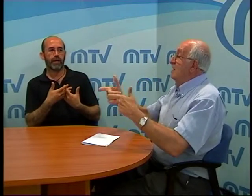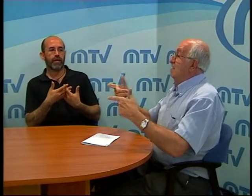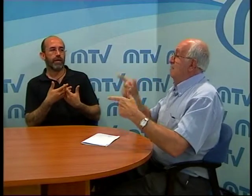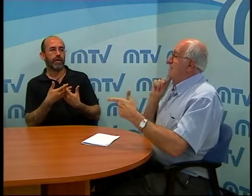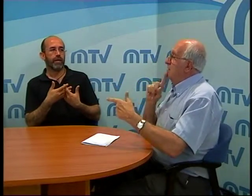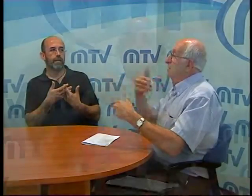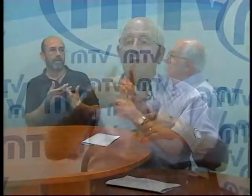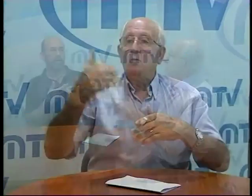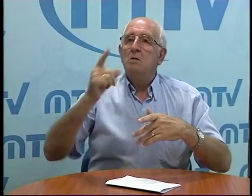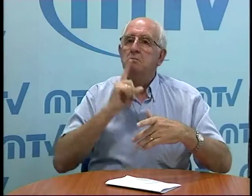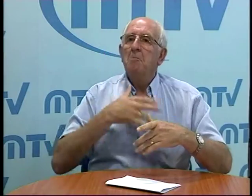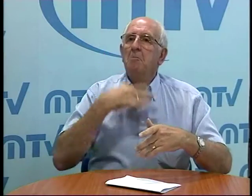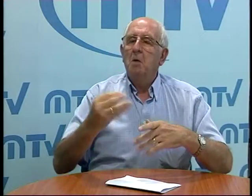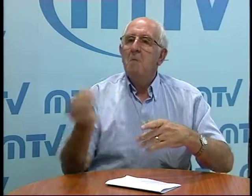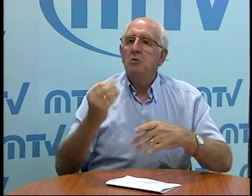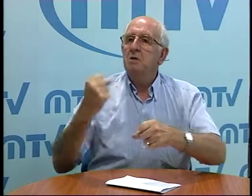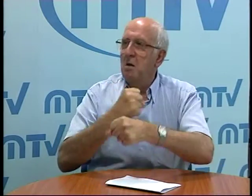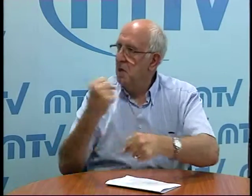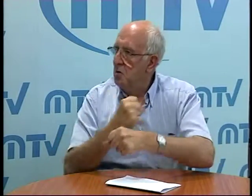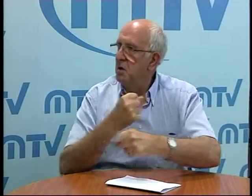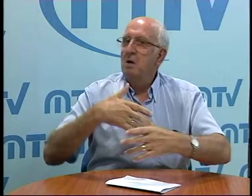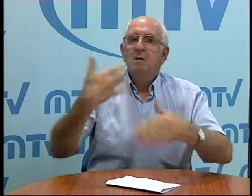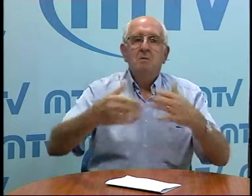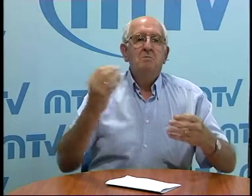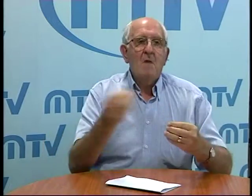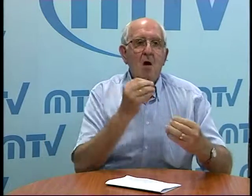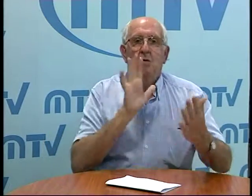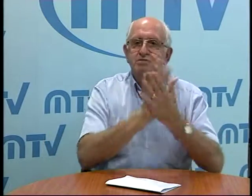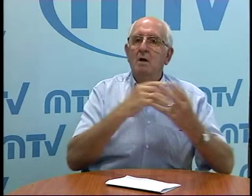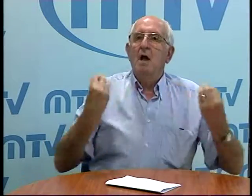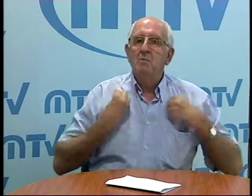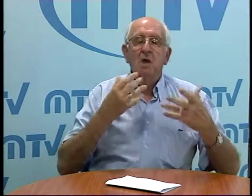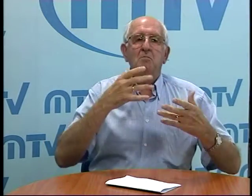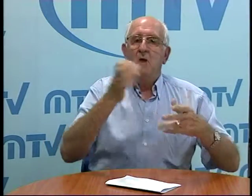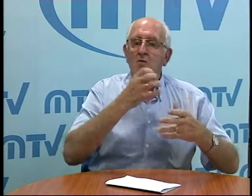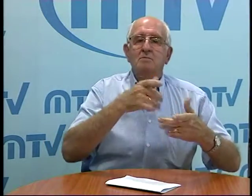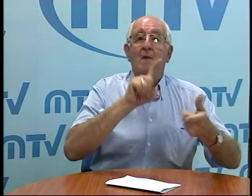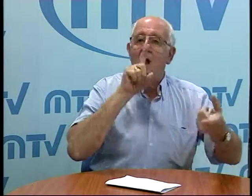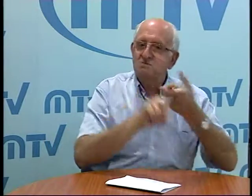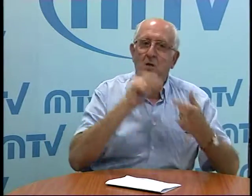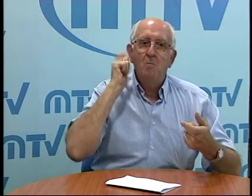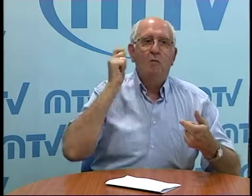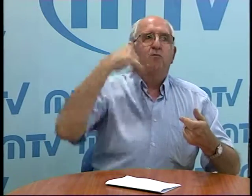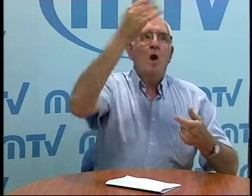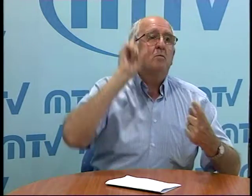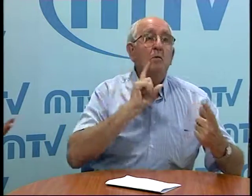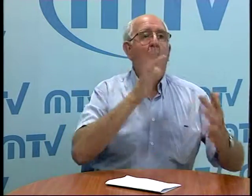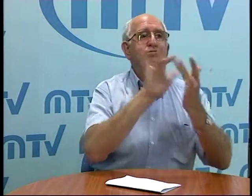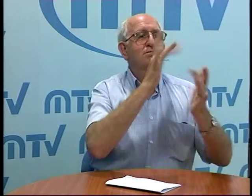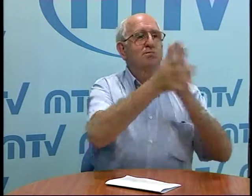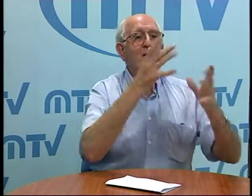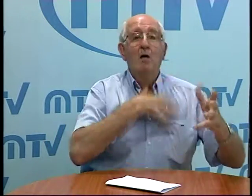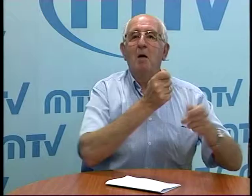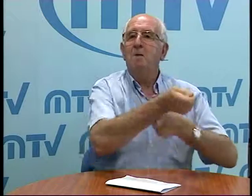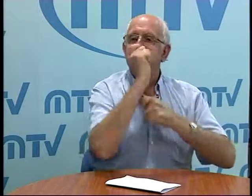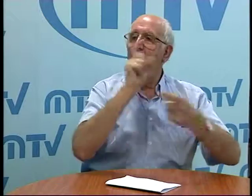signos y los sordos poco a poco pues fueron mejorando, fueron encontrando su trabajo, se